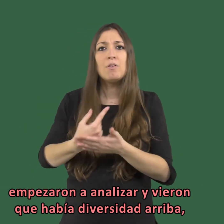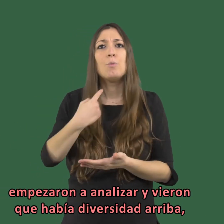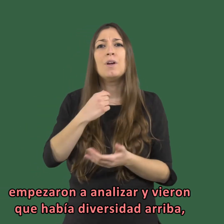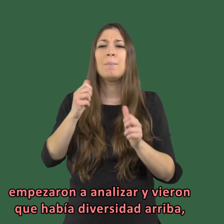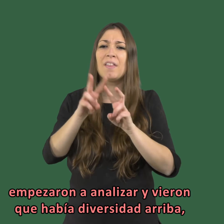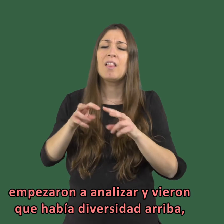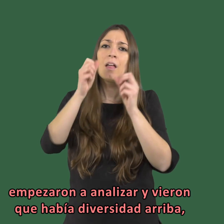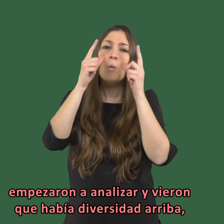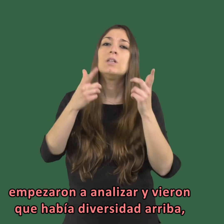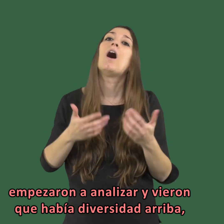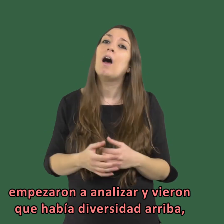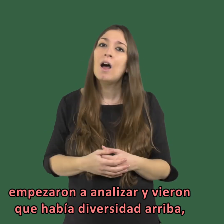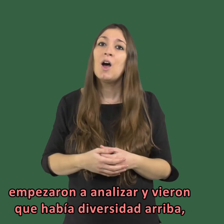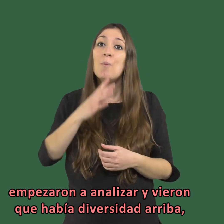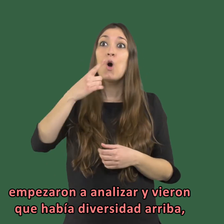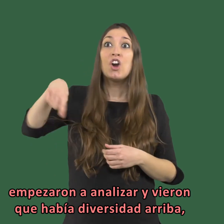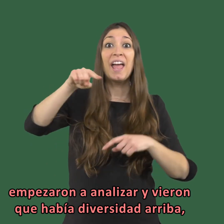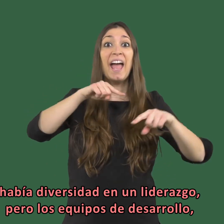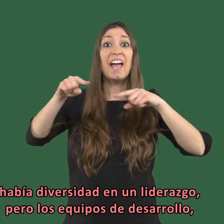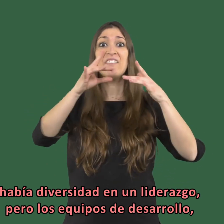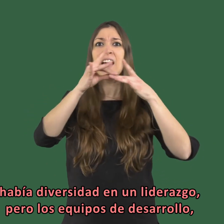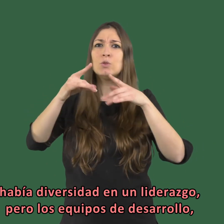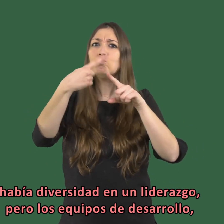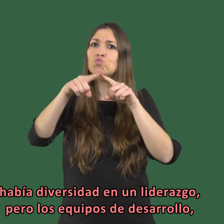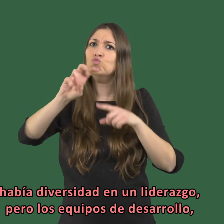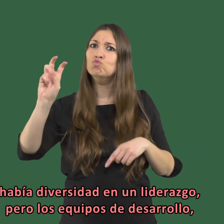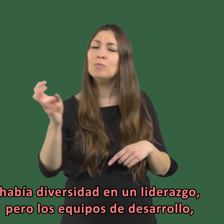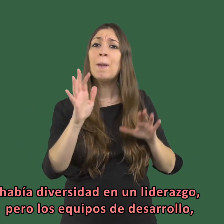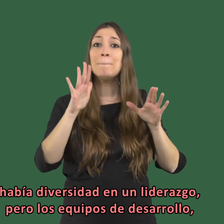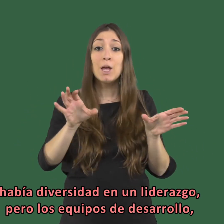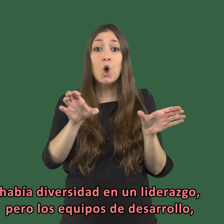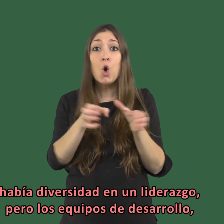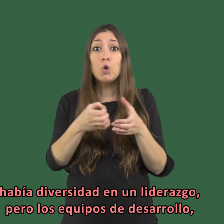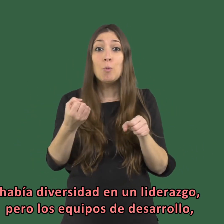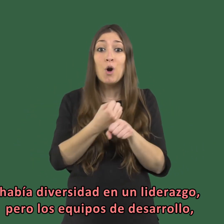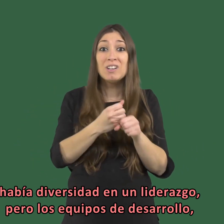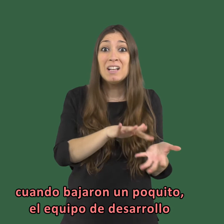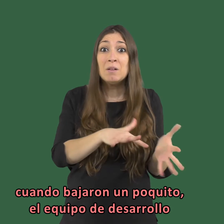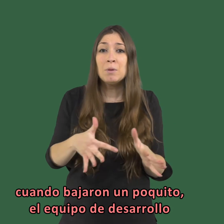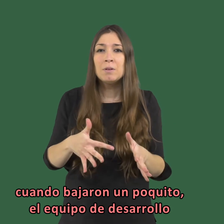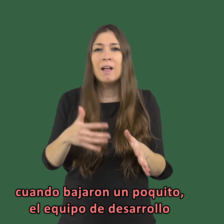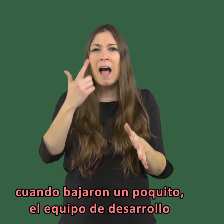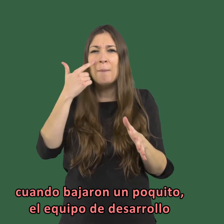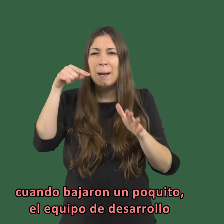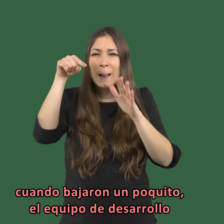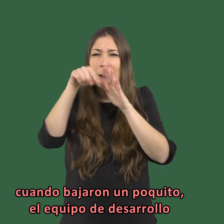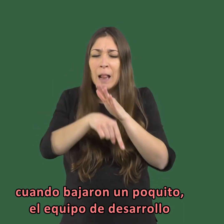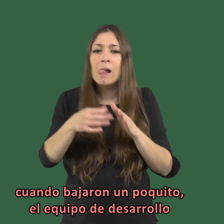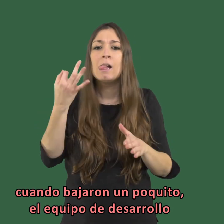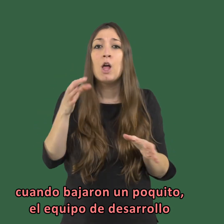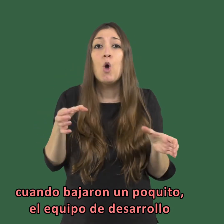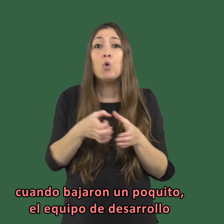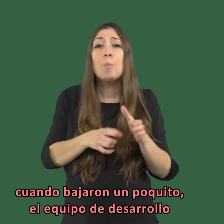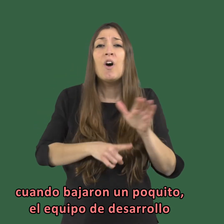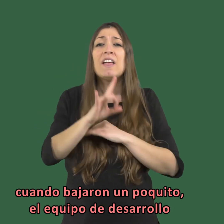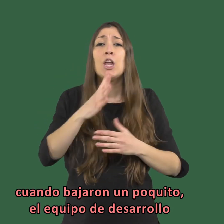beneficios. Empezaron a analizar y vieron que había diversidad arriba, había diversidad en el liderazgo, pero en los equipos de desarrollo, cuando bajaron un poquito, el